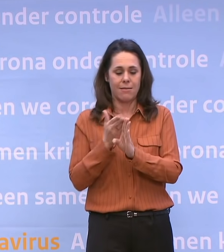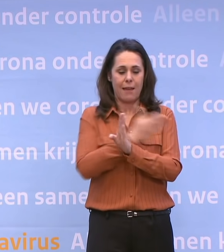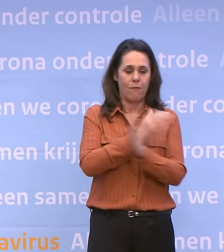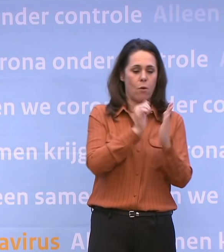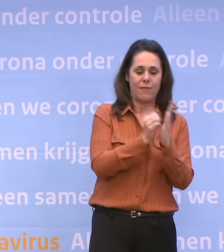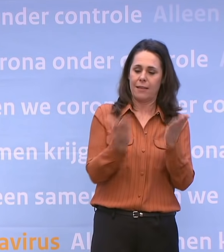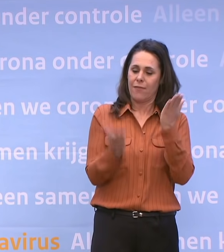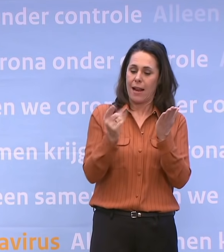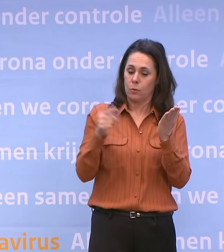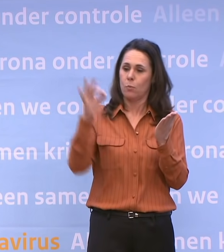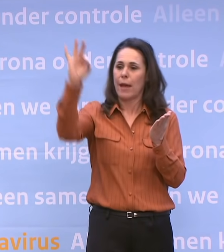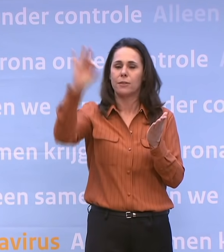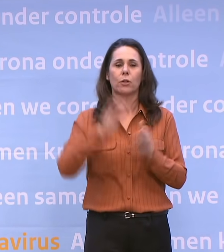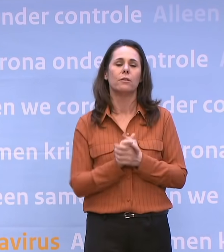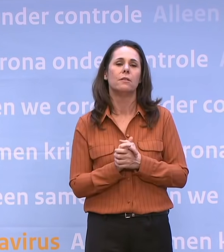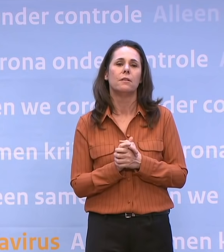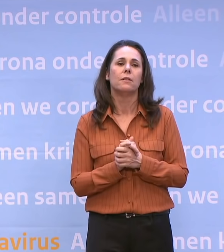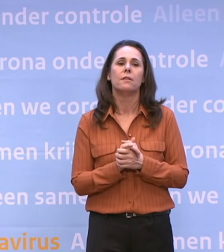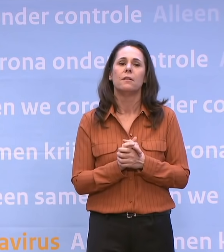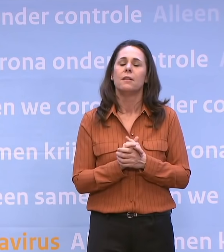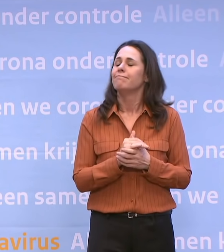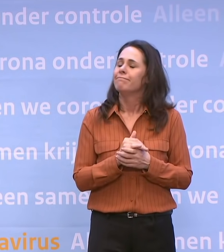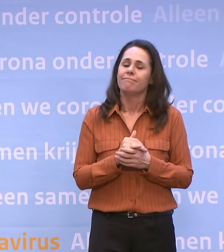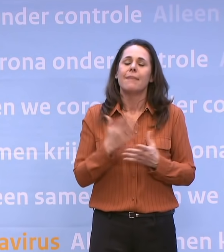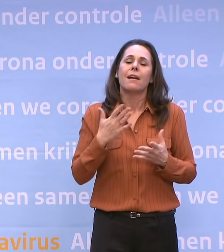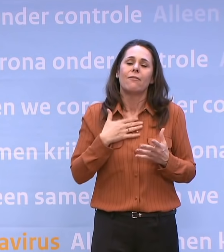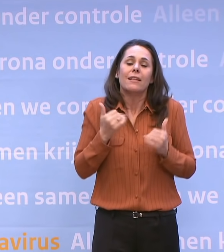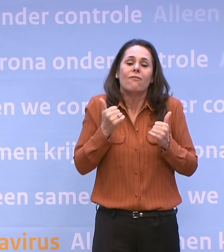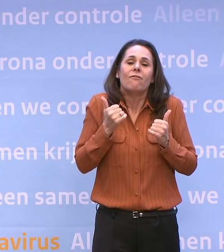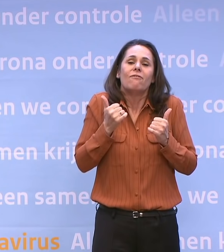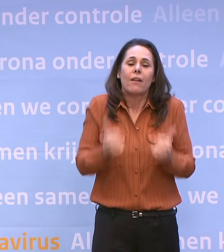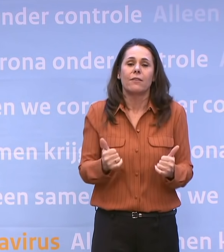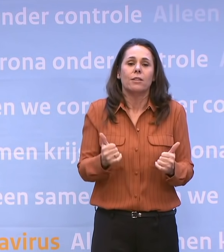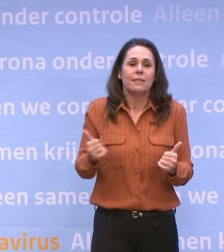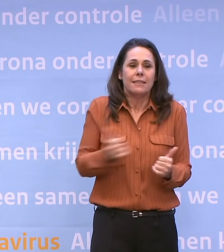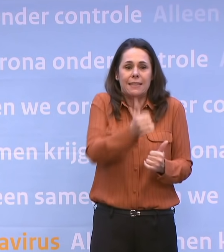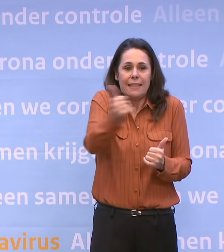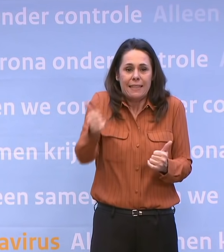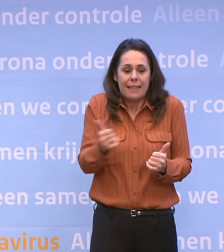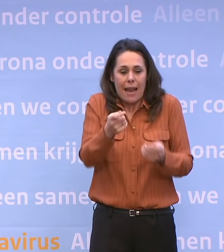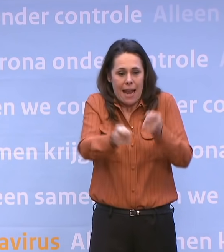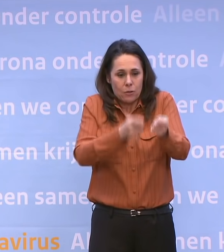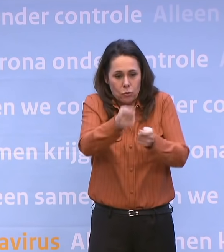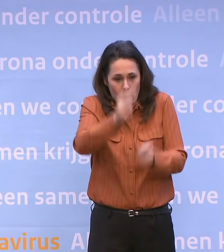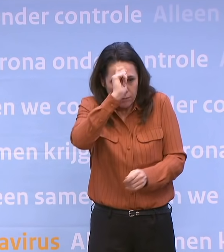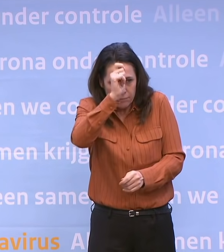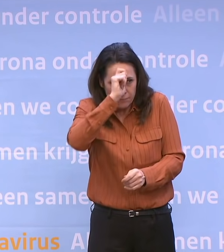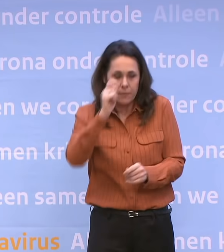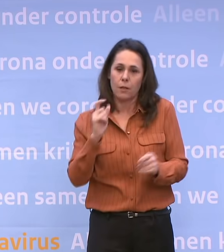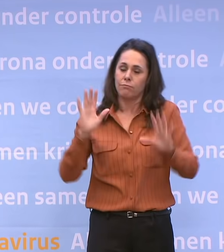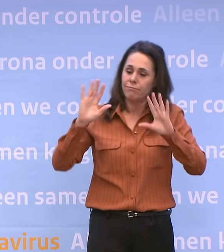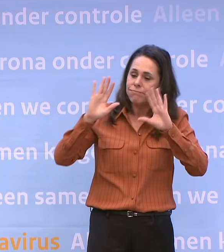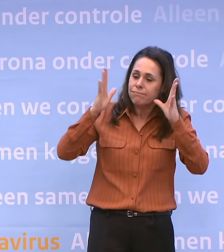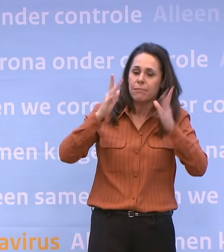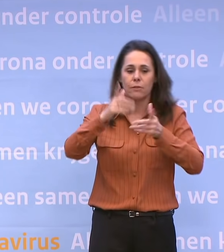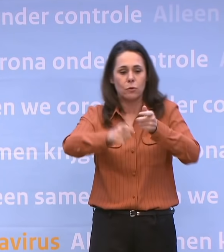werd net gesproken over de zorg. Ik vind het fantastisch dat we met z'n allen uiting geven aan ons respect voor de zorg. Er wordt geklapt en geapplaudisseerd voor de